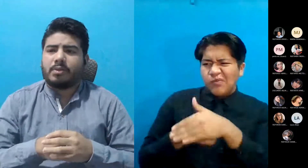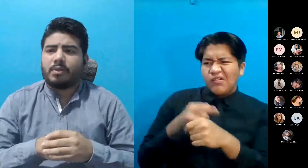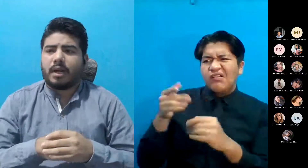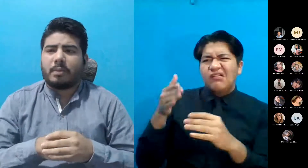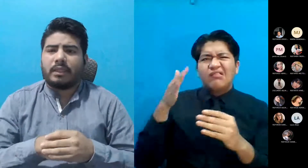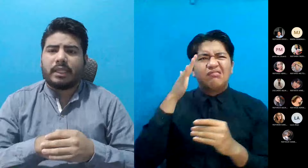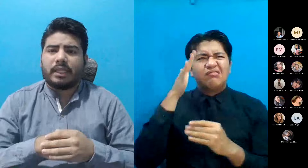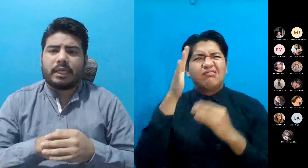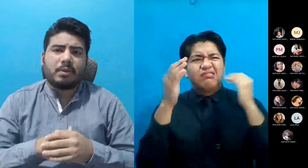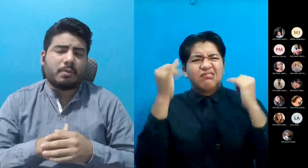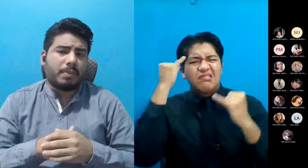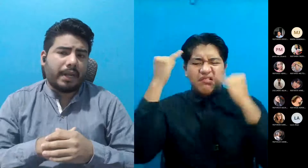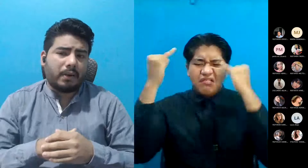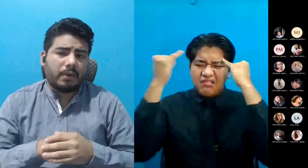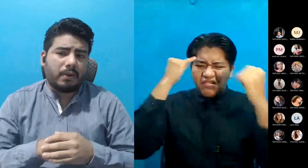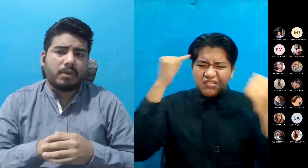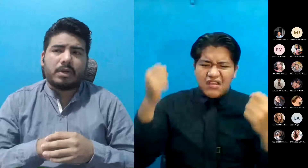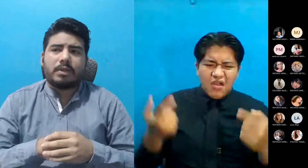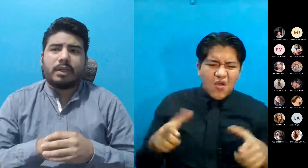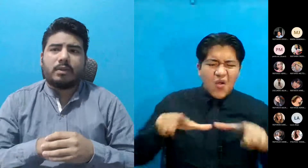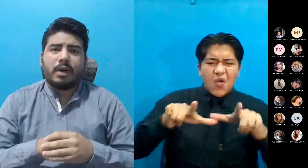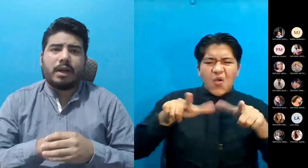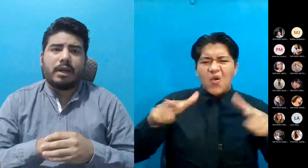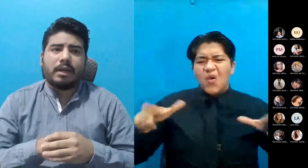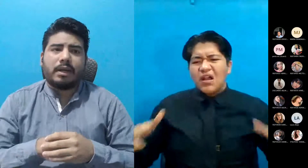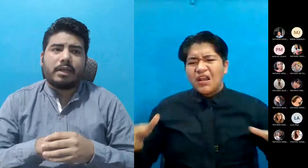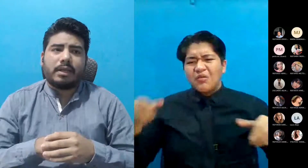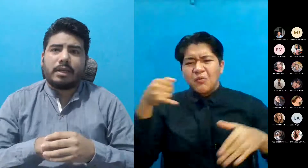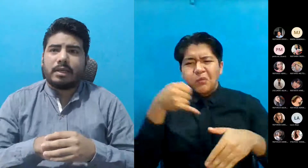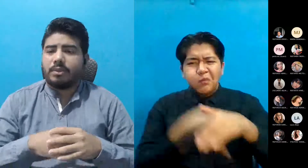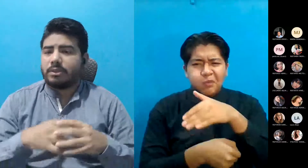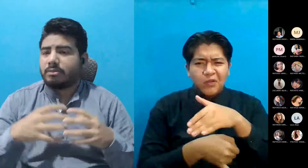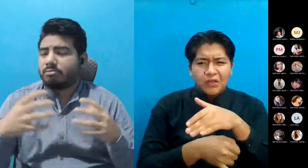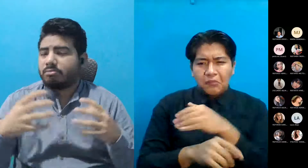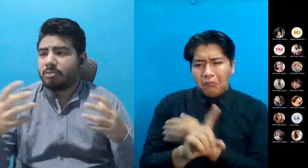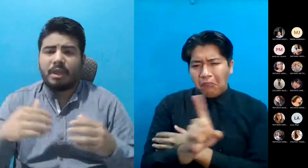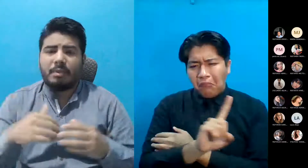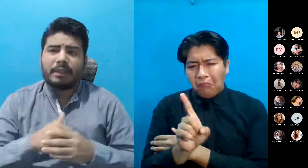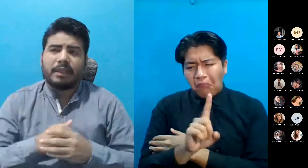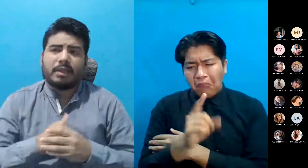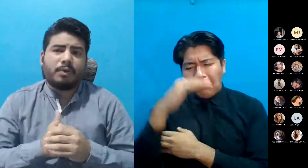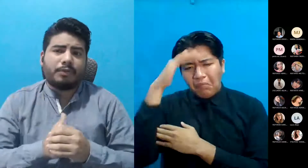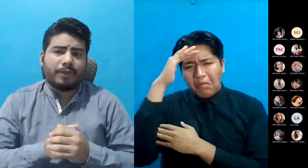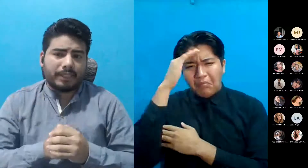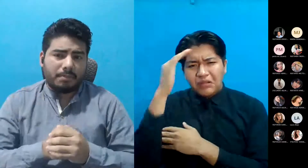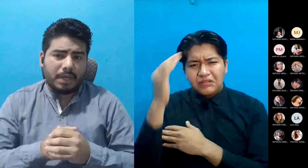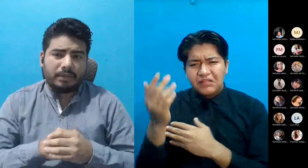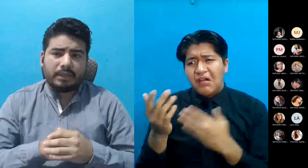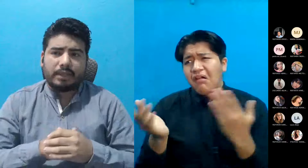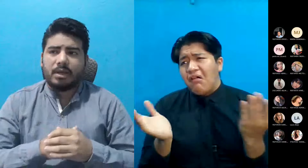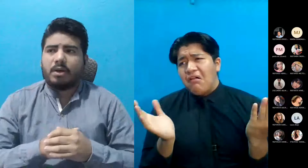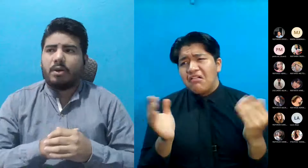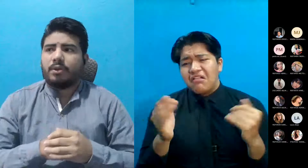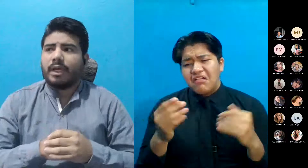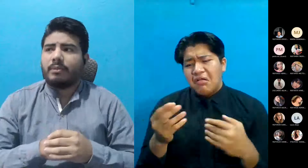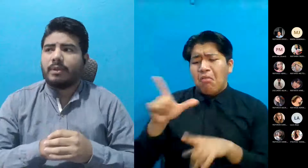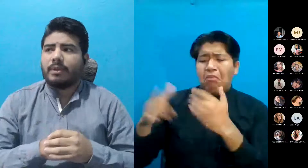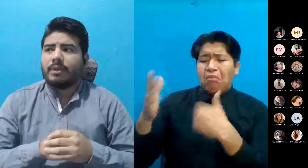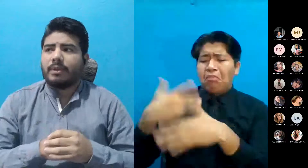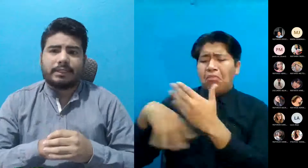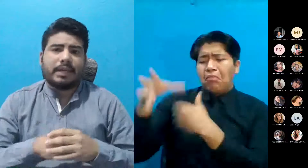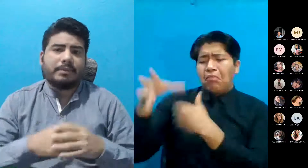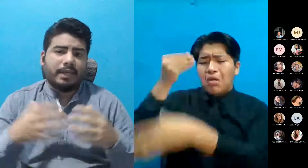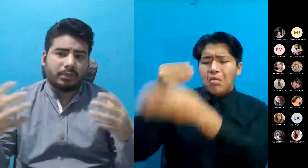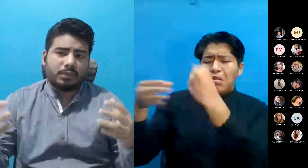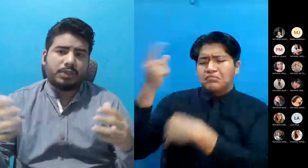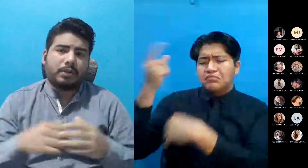un aspecto gramatical complejo del cual pues se puede aprender muy fácilmente, o tal